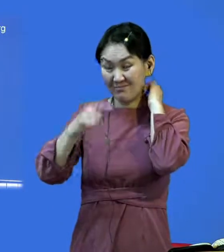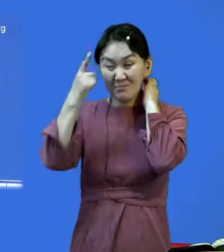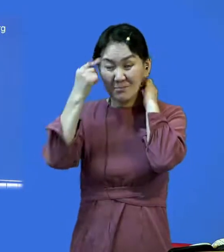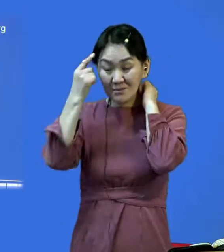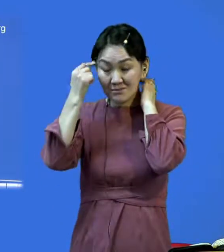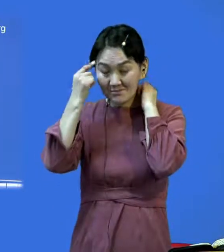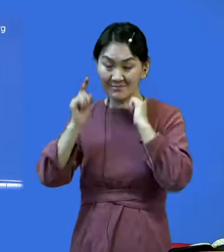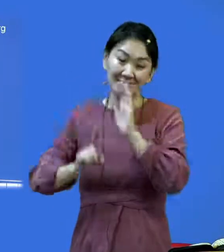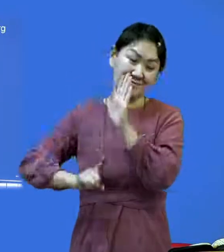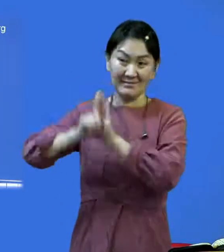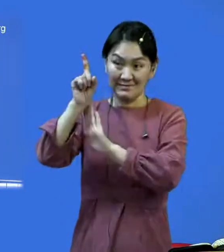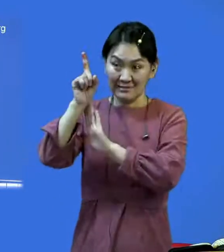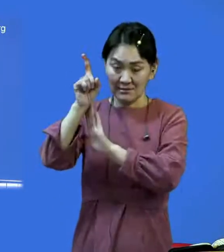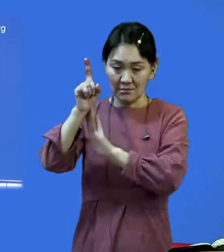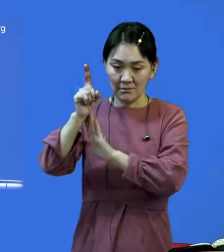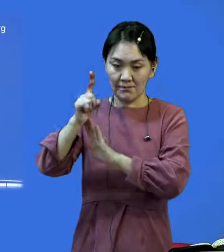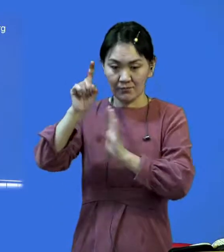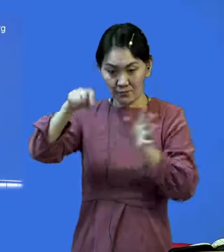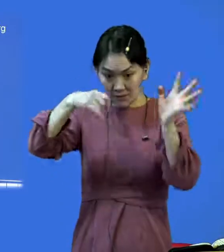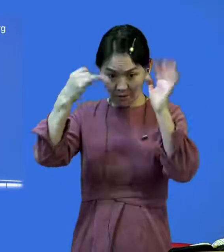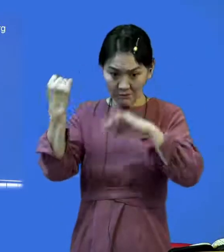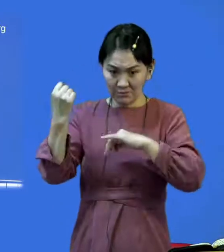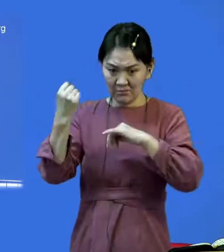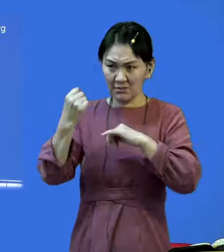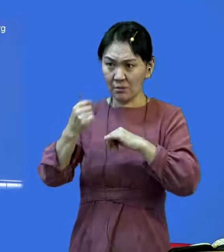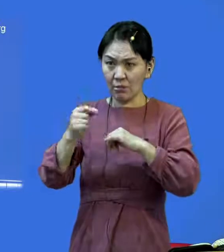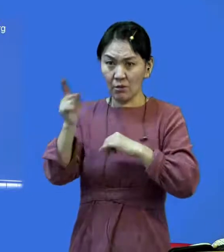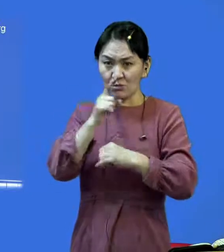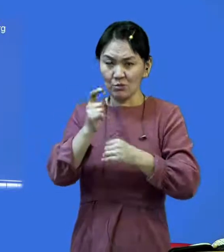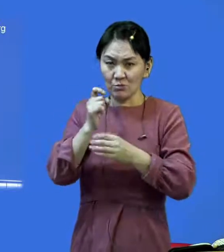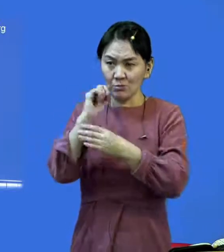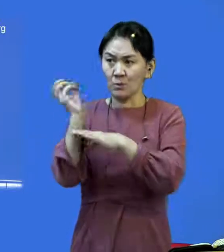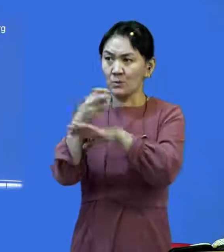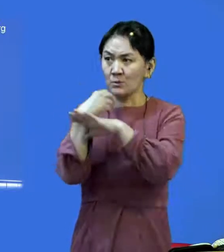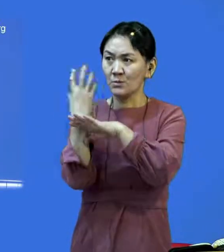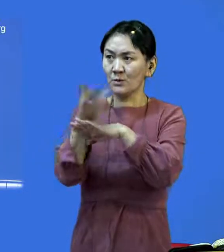маргаашнаас ахуулаа 1-7 өдрийн турш бүгдээрээ төгшөөрийн байдалд байна. Тэглээр